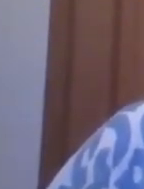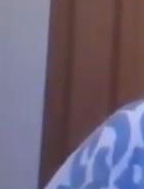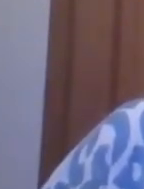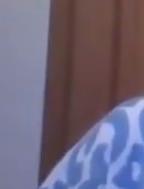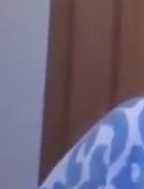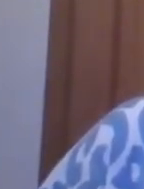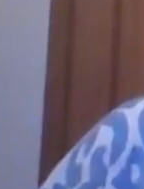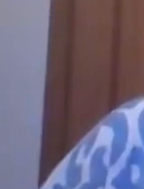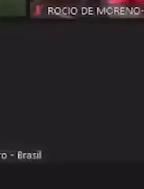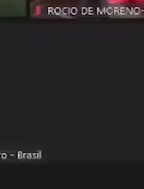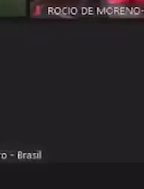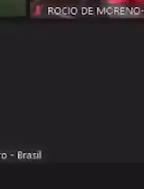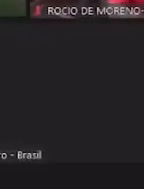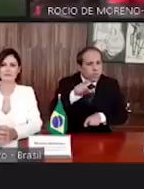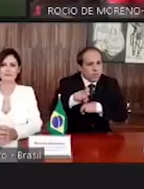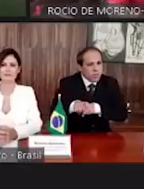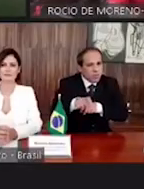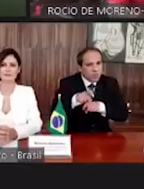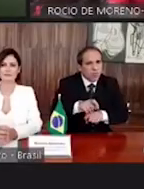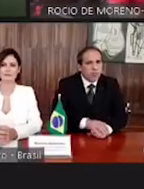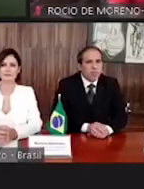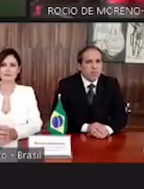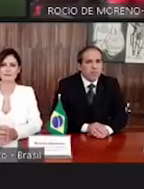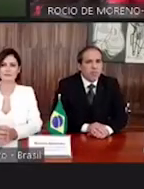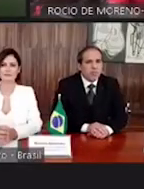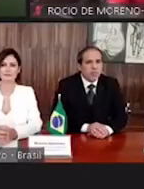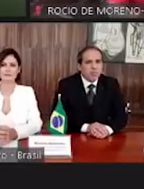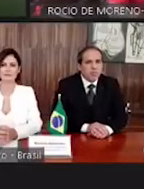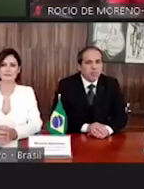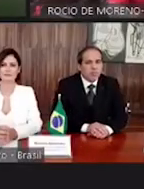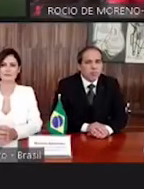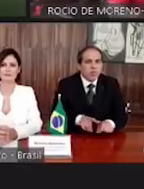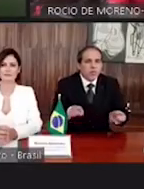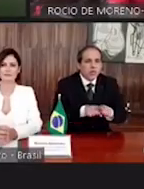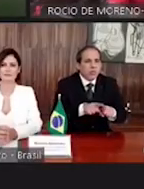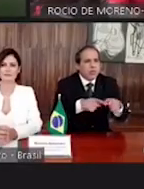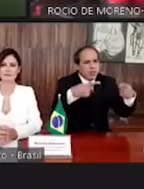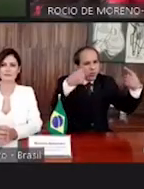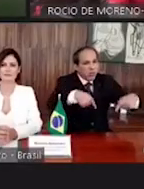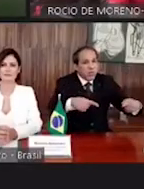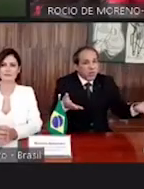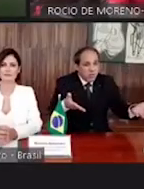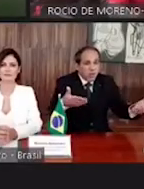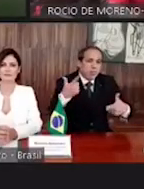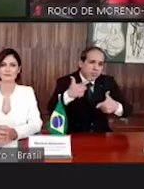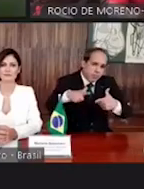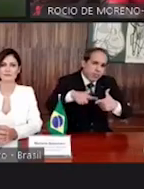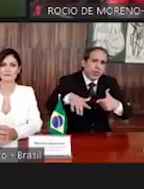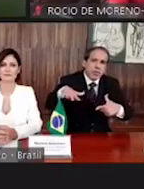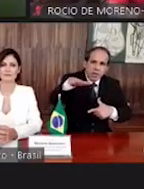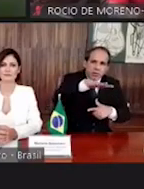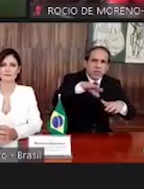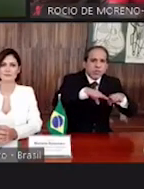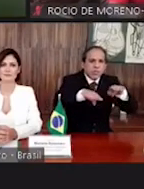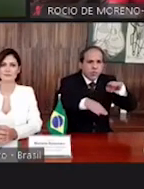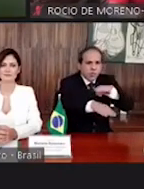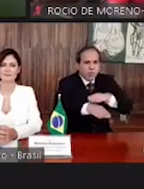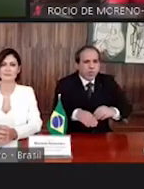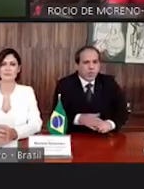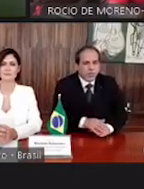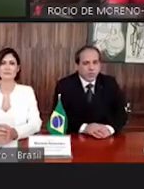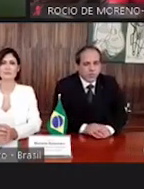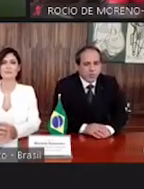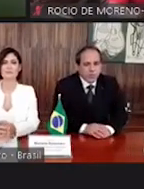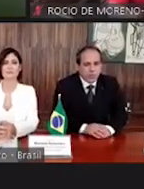alimentaria, reconocer las inequidades que enfrentan y actuar en consecuencia. También es una invitación que nos